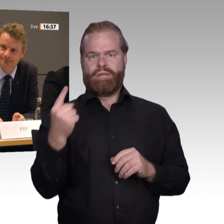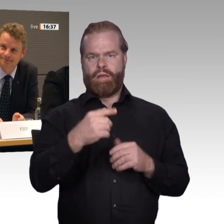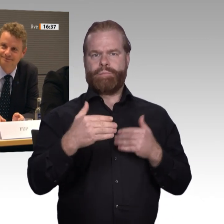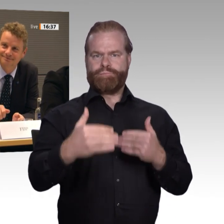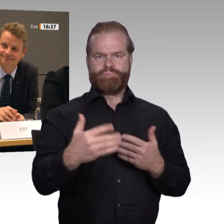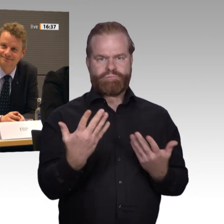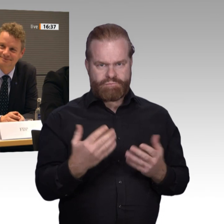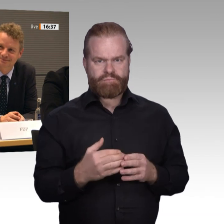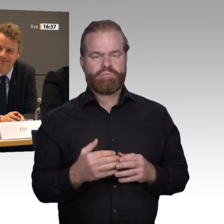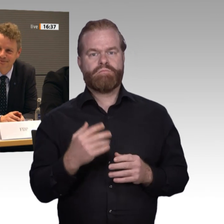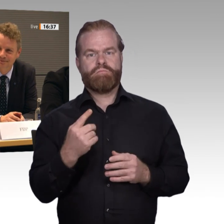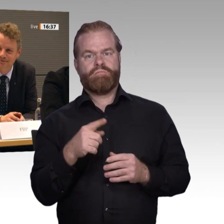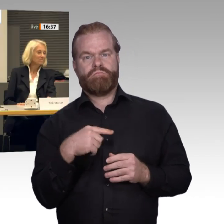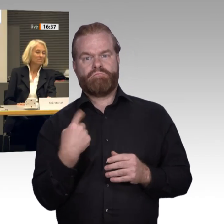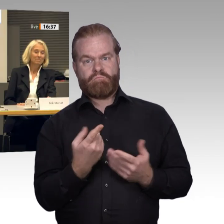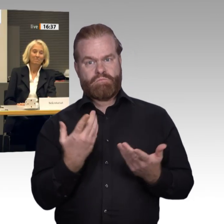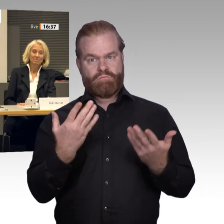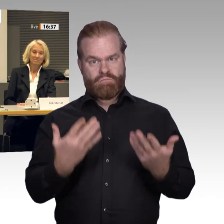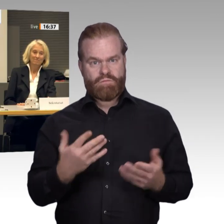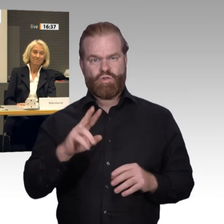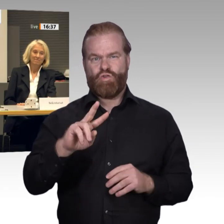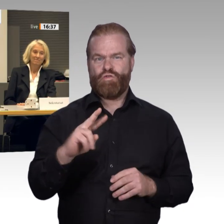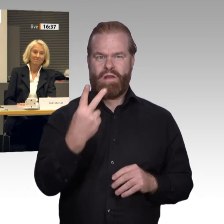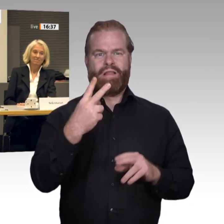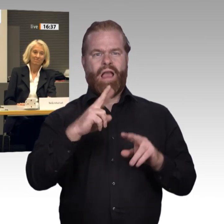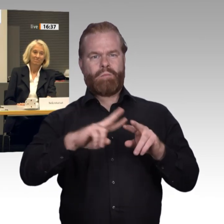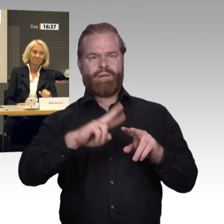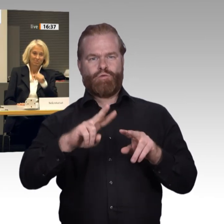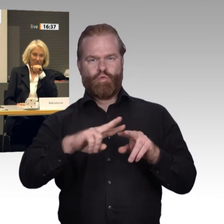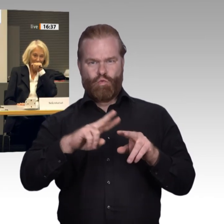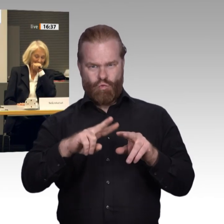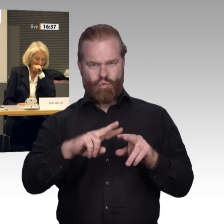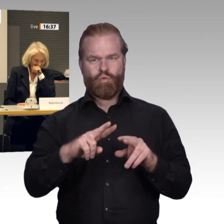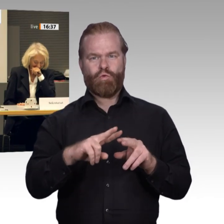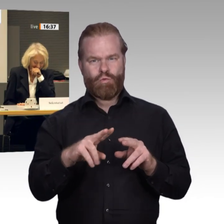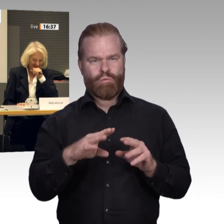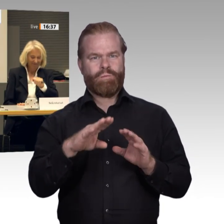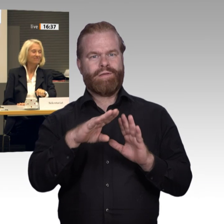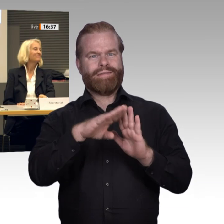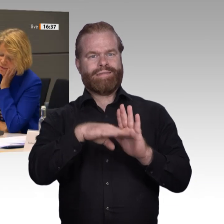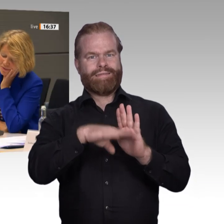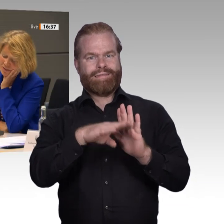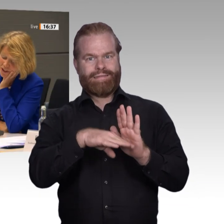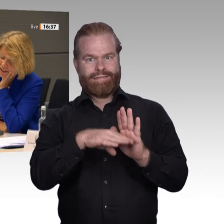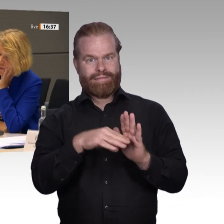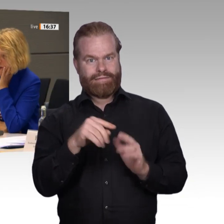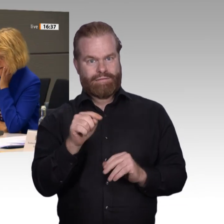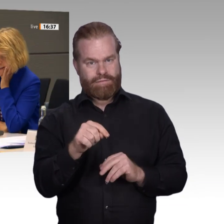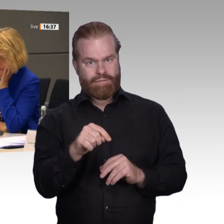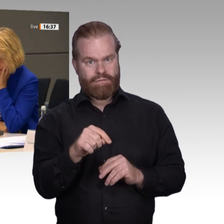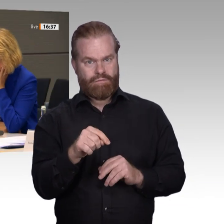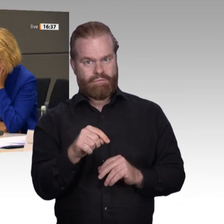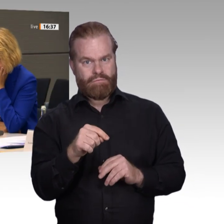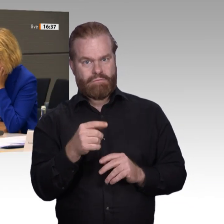müssen? Frau Bessenich, es ist nicht Reparaturgesetz. Ja, wir werden wahrscheinlich noch